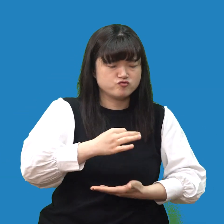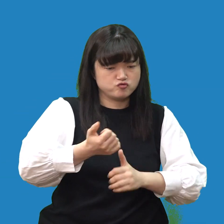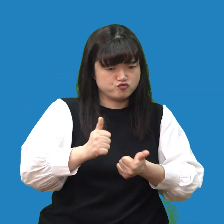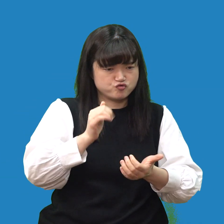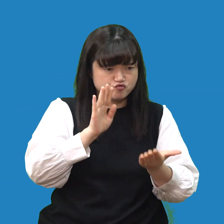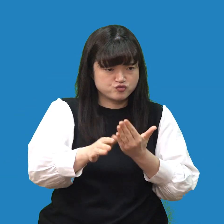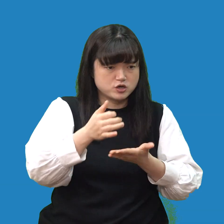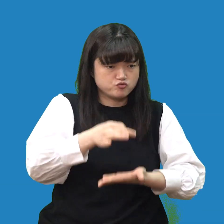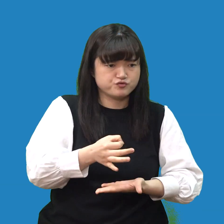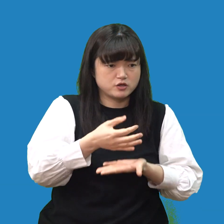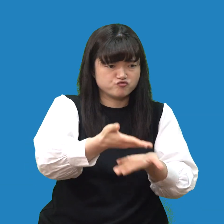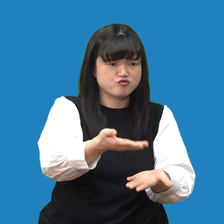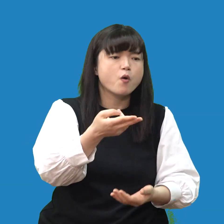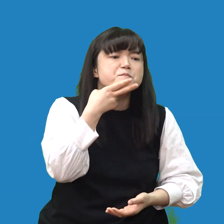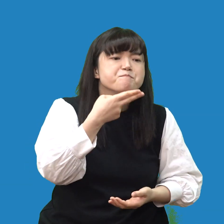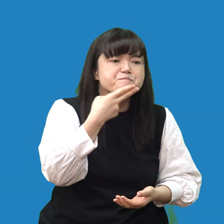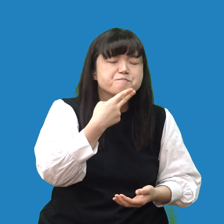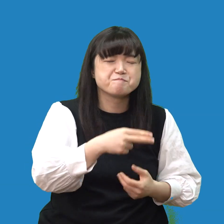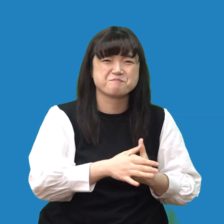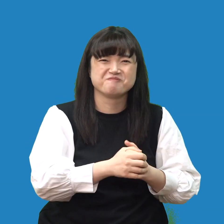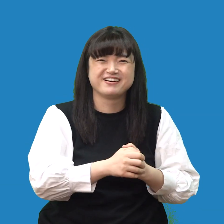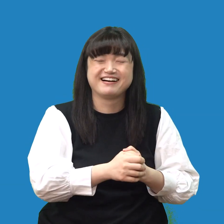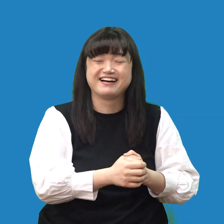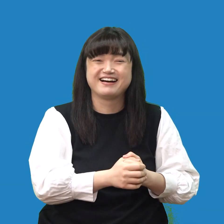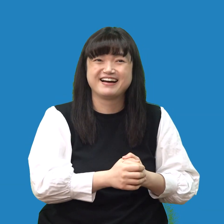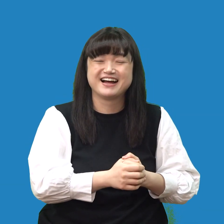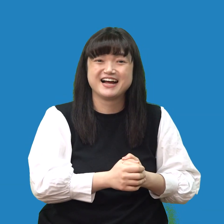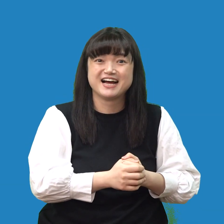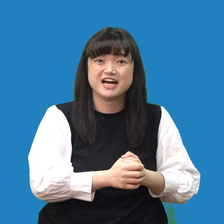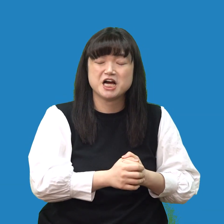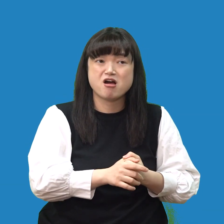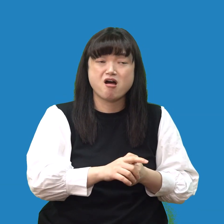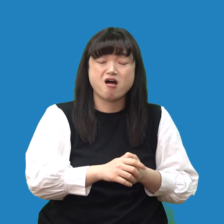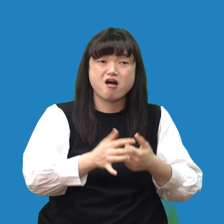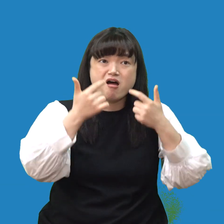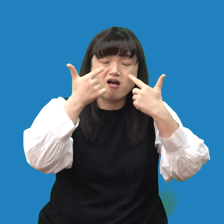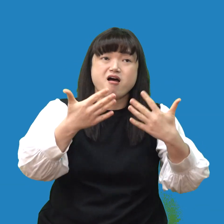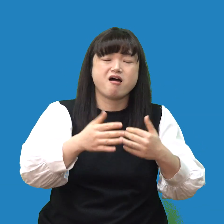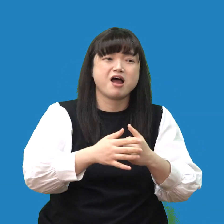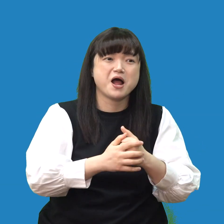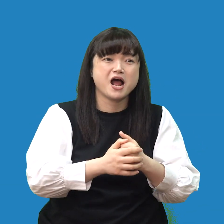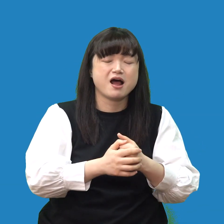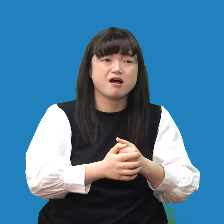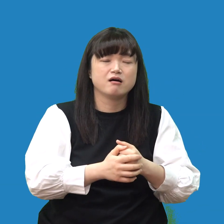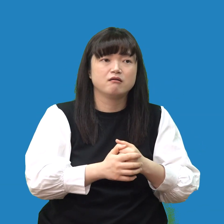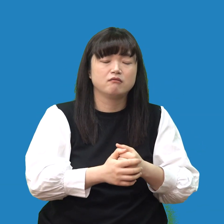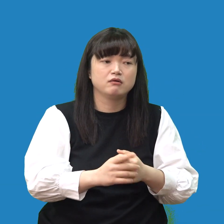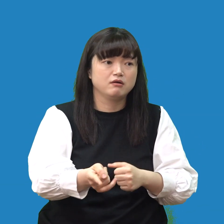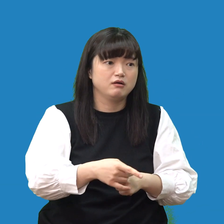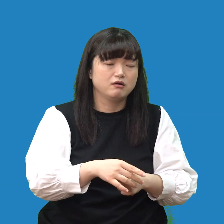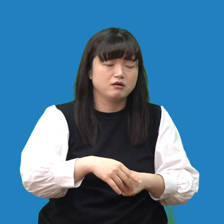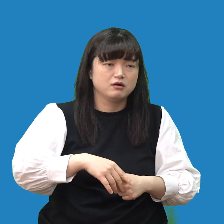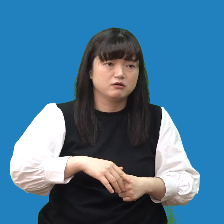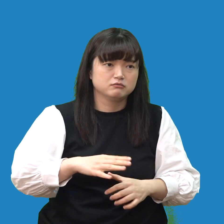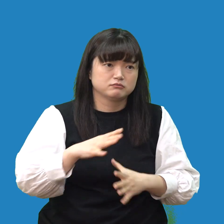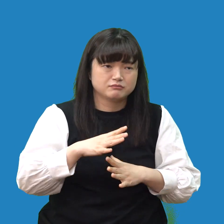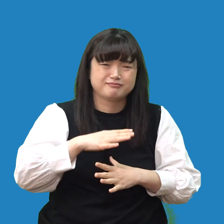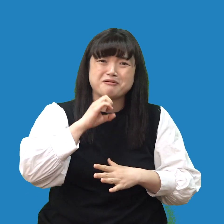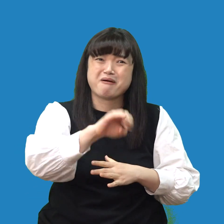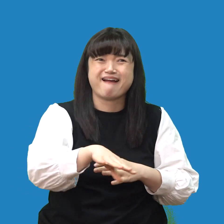이런 땡전 한 푼 받을 생각하지 마라. 아니요, 진짜 이분은 확실합니다. 협박까지 하면서 자녀들 신앙